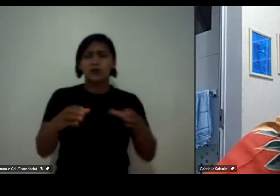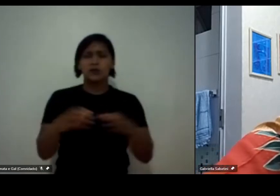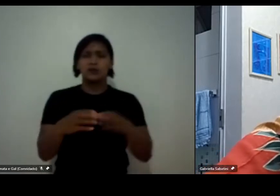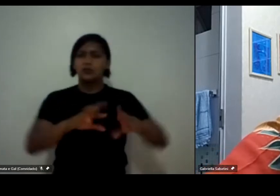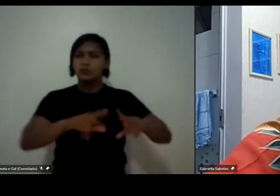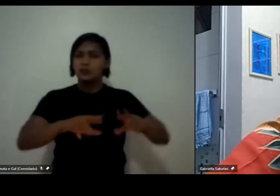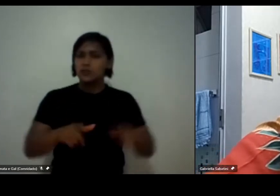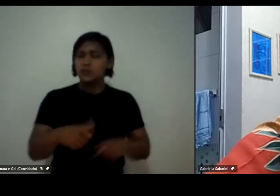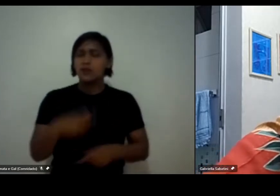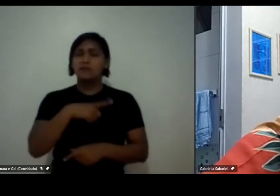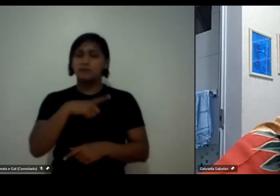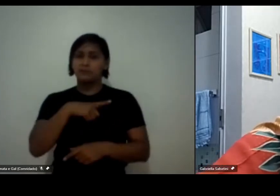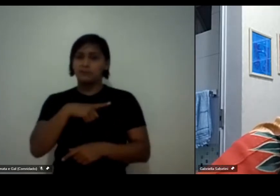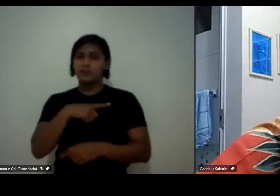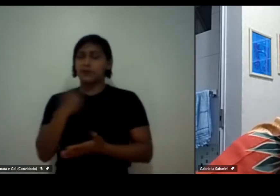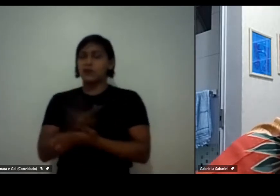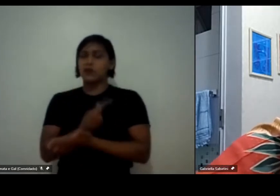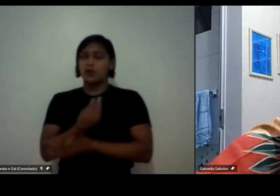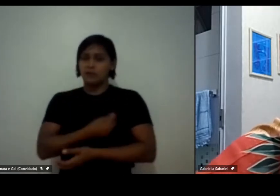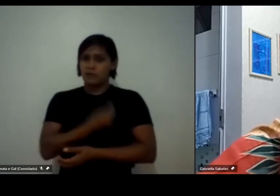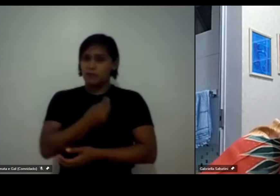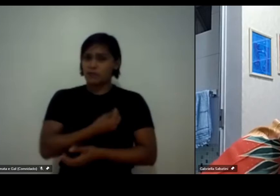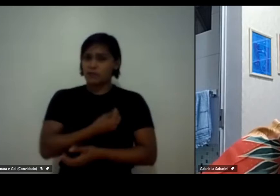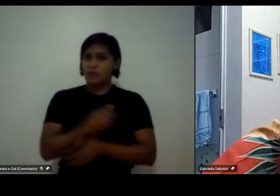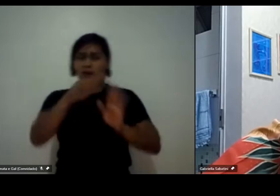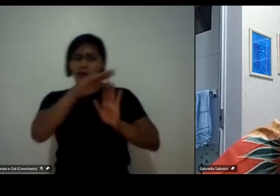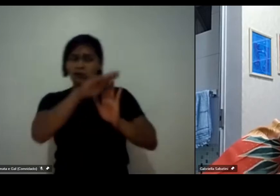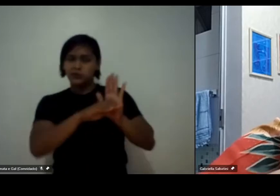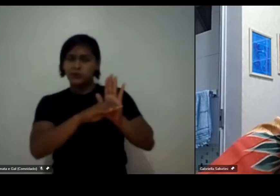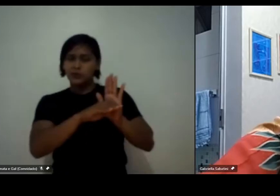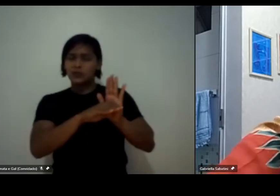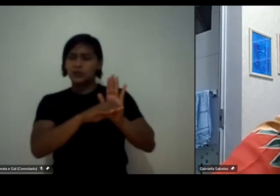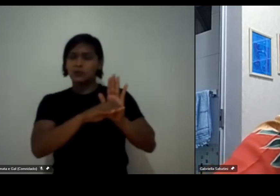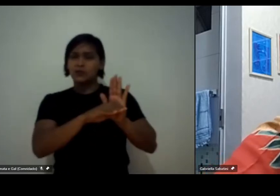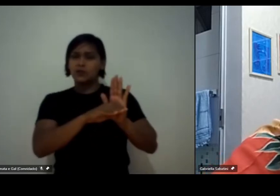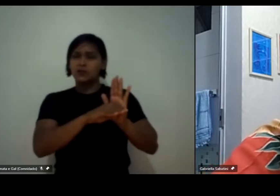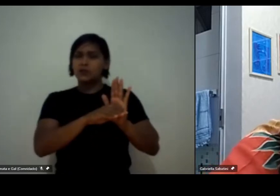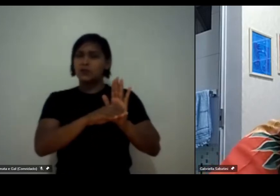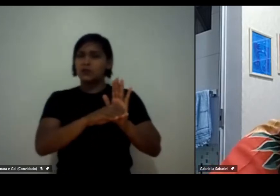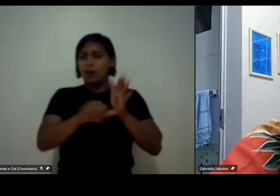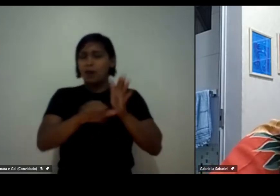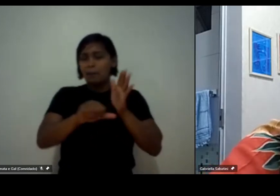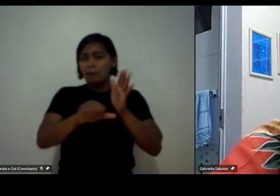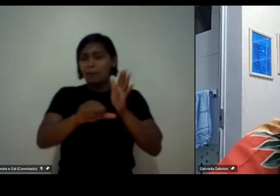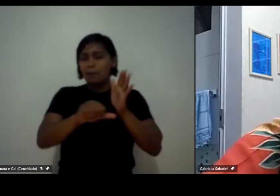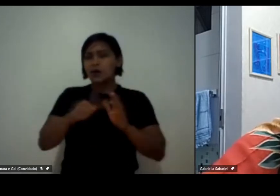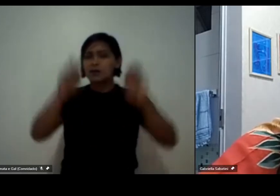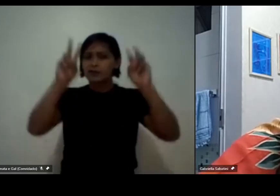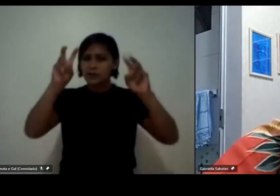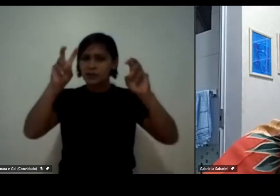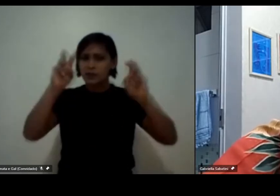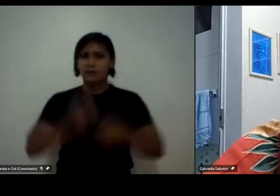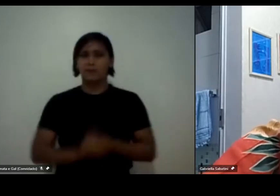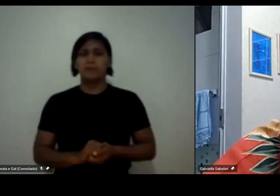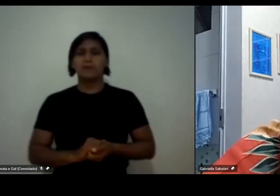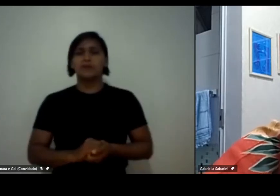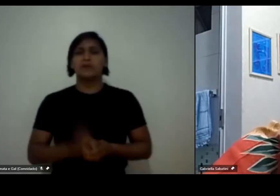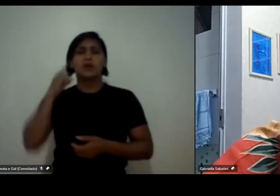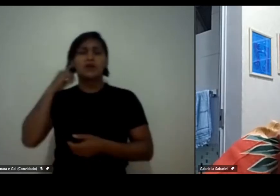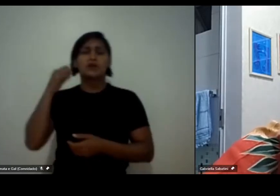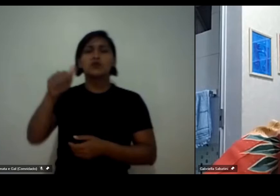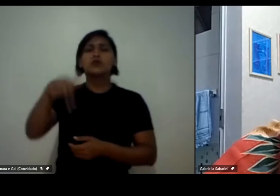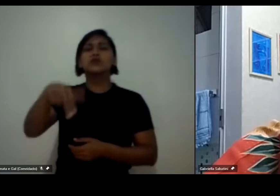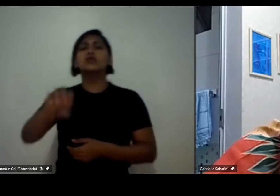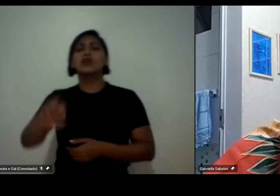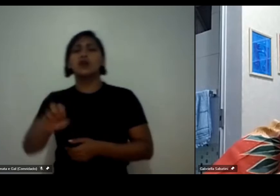existir, ela assinala uma vulnerabilidade primária para com o outro. Fecha aspas. Ouvindo Diana e lembrando